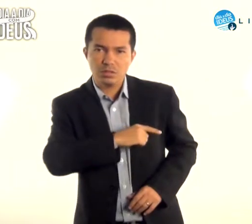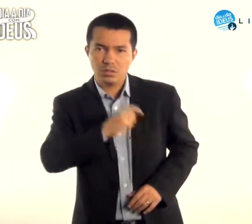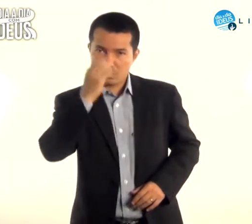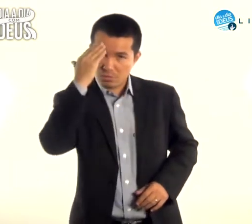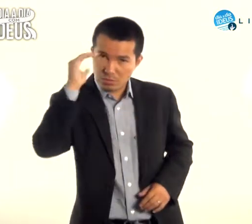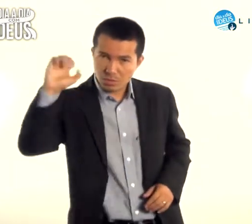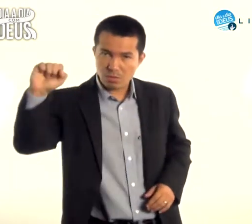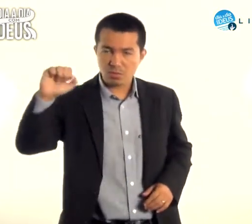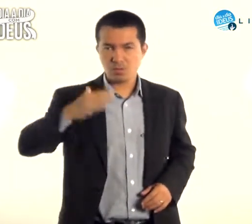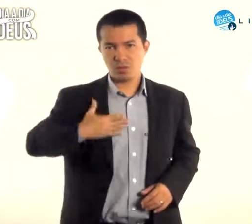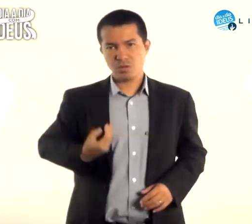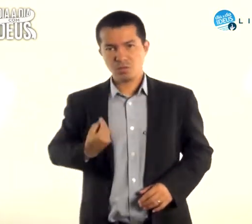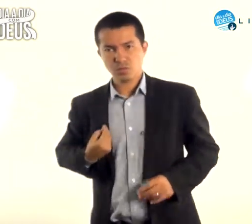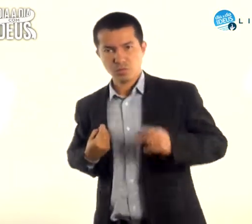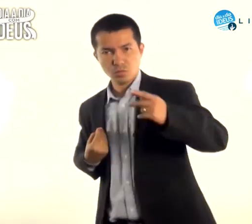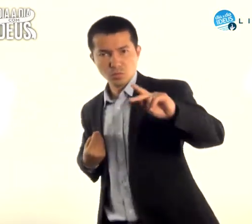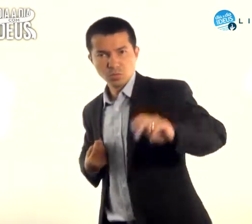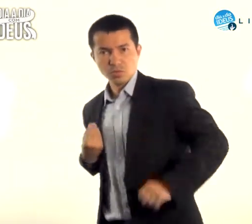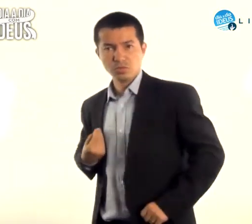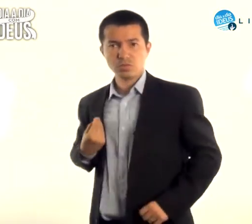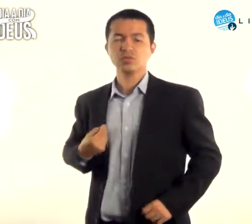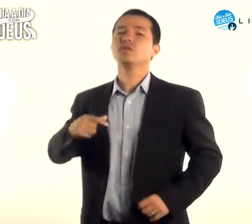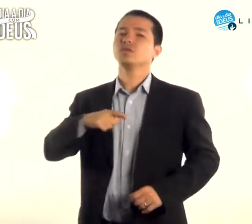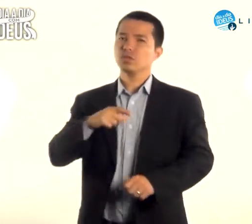tem esperança. As coisas podem mudar.